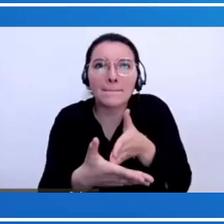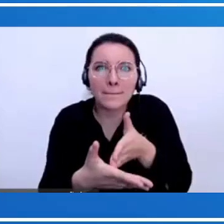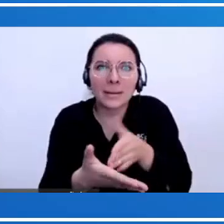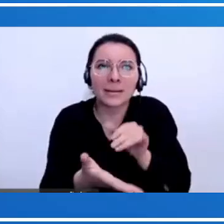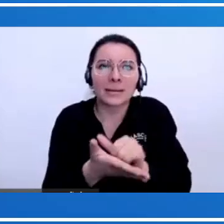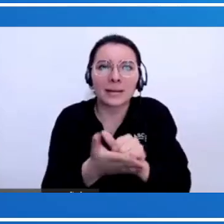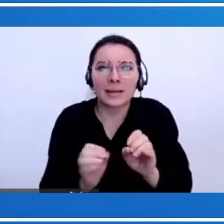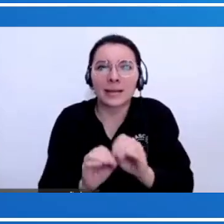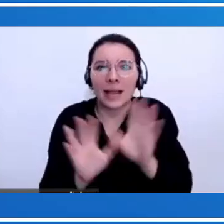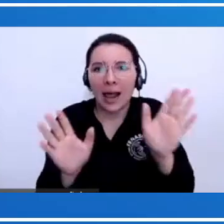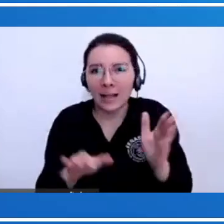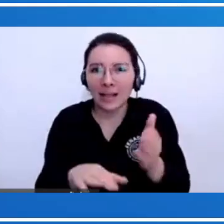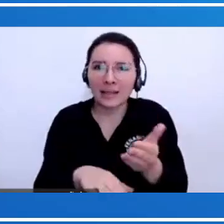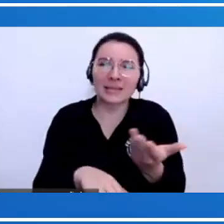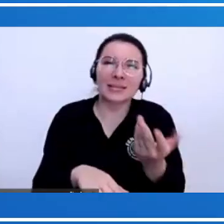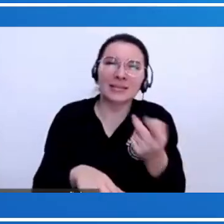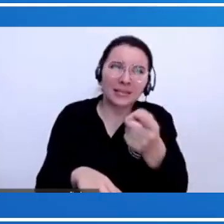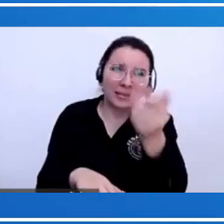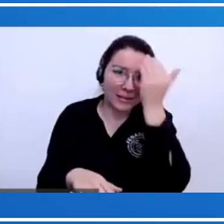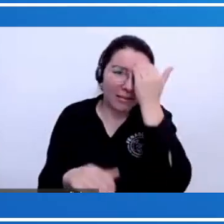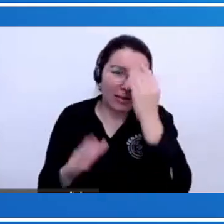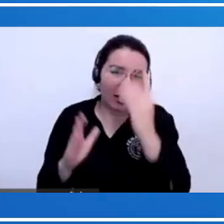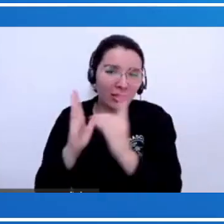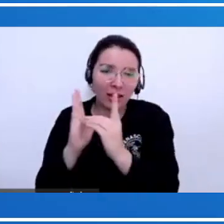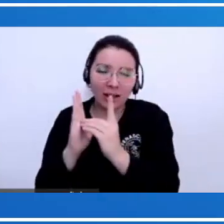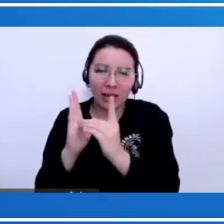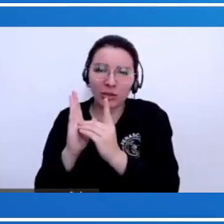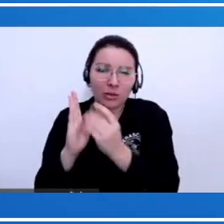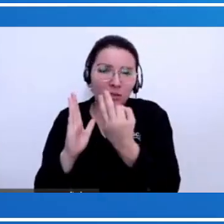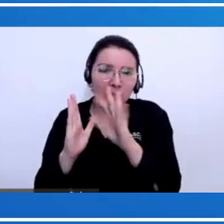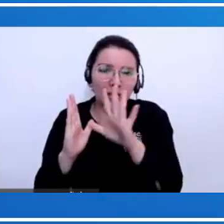nos solicita